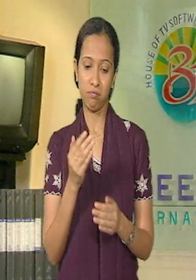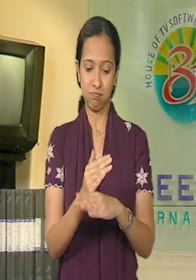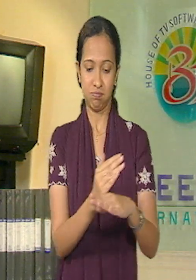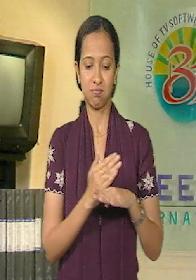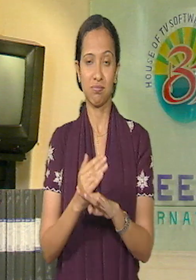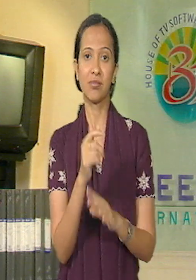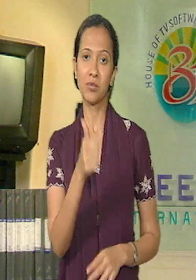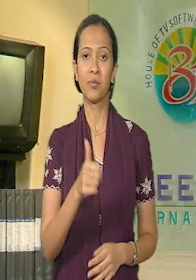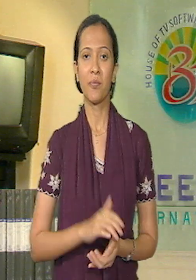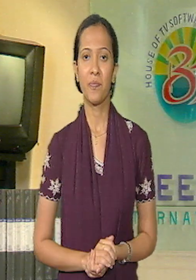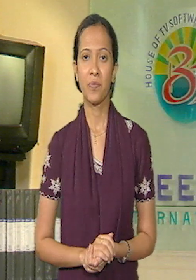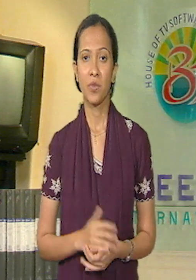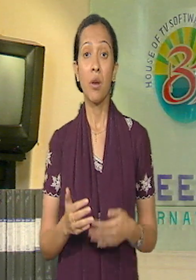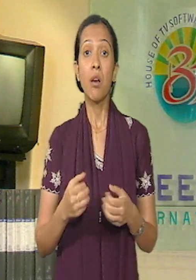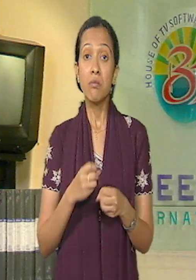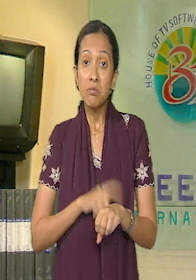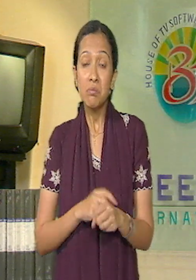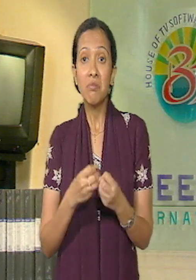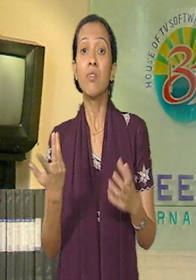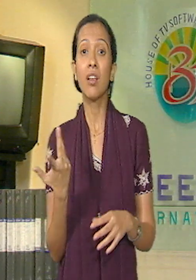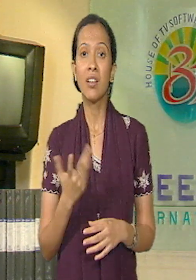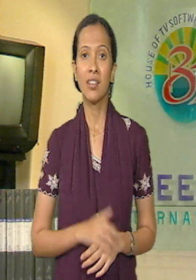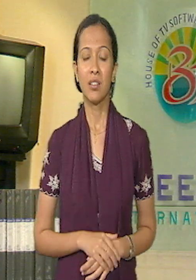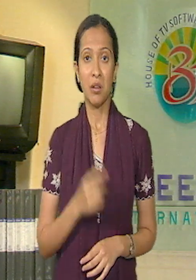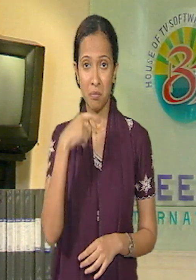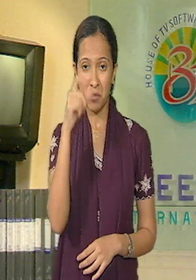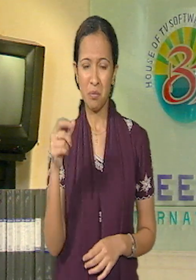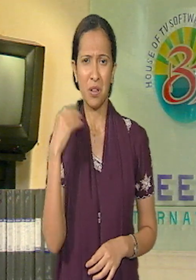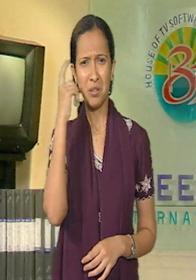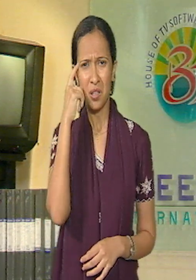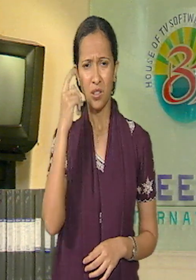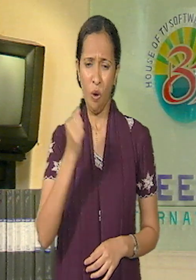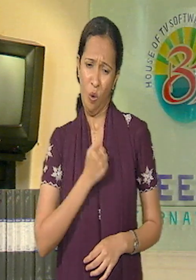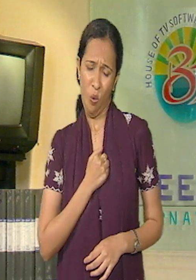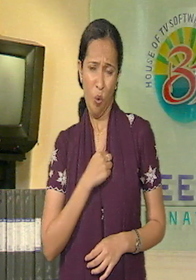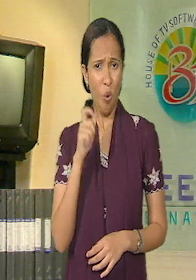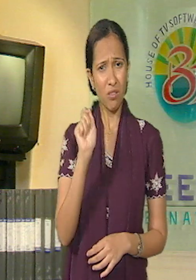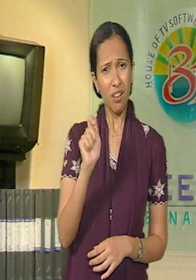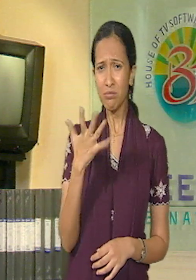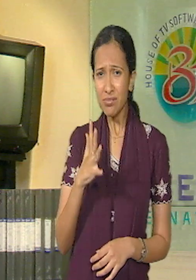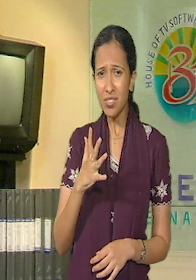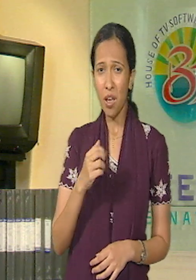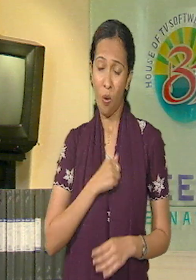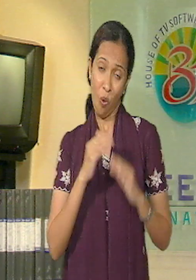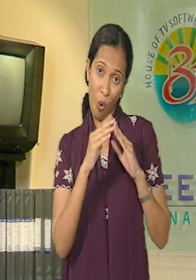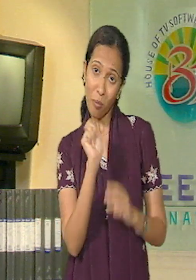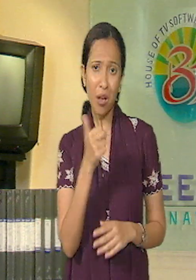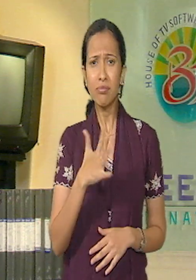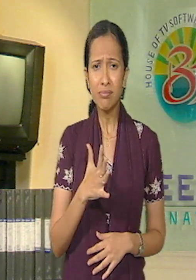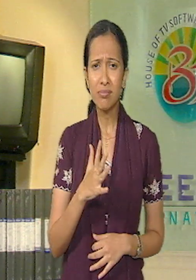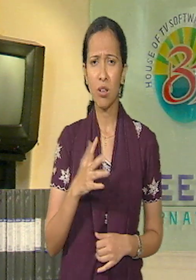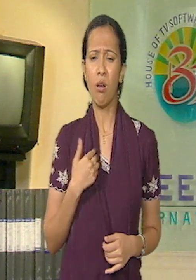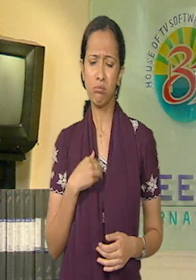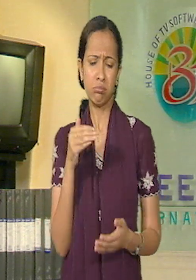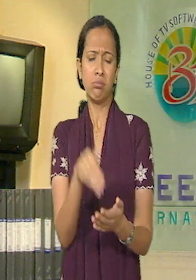चाहिए। कई बार वो आदमी यह भी सोचने लगता है कि ये कार्य मेरा कोई व्यक्तिगत कार्य तो है ही नहीं, या मेरे घर का कार्य तो है